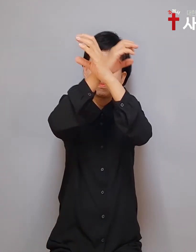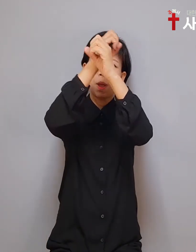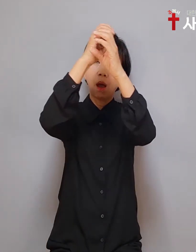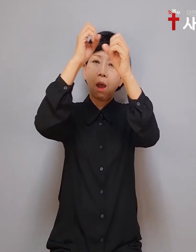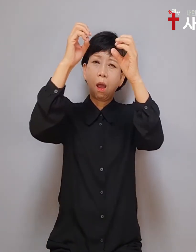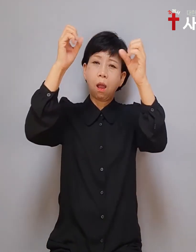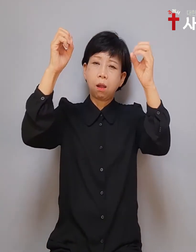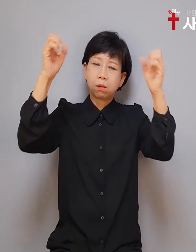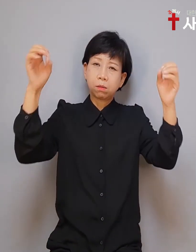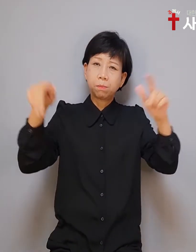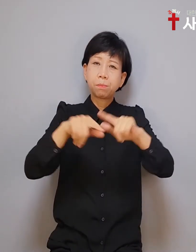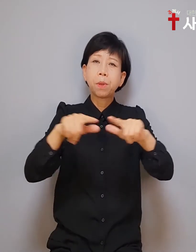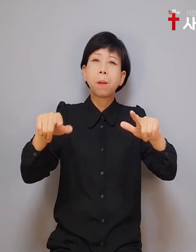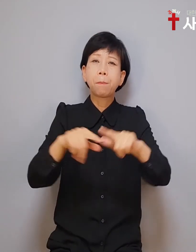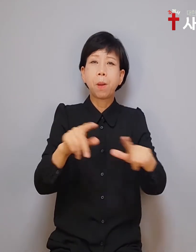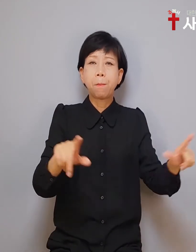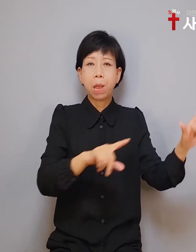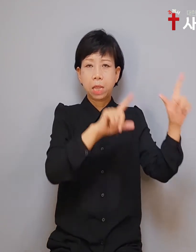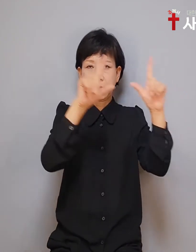속에서